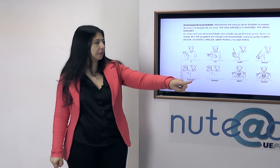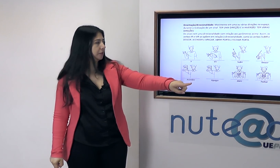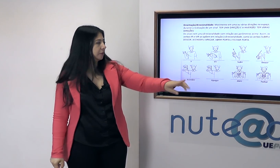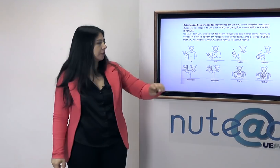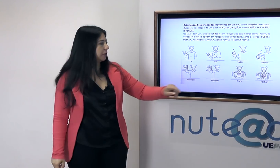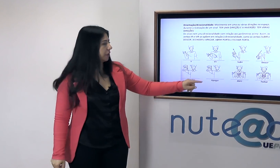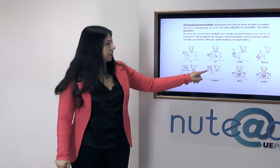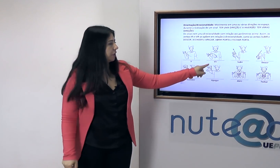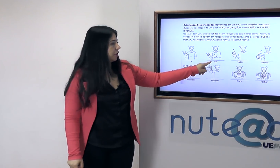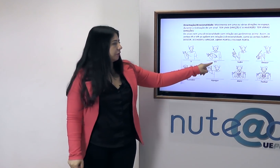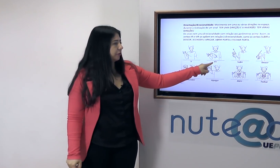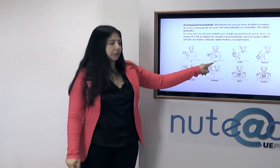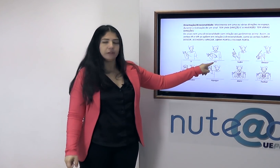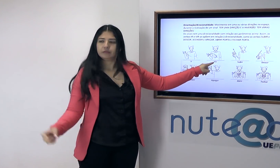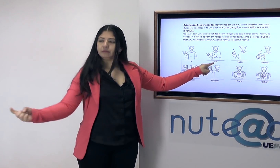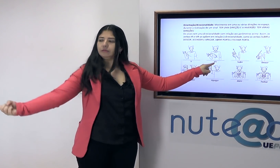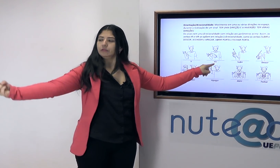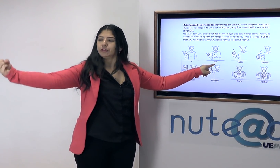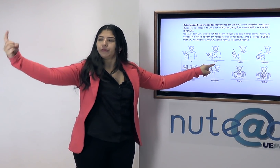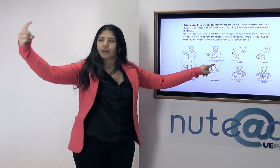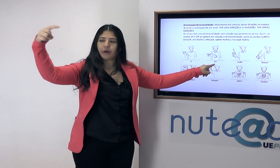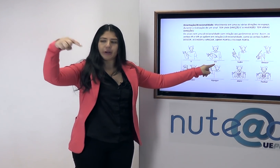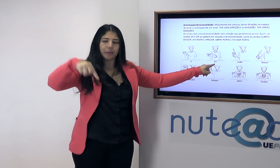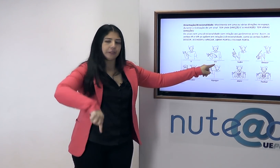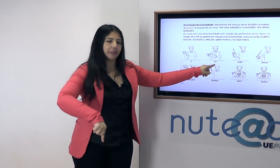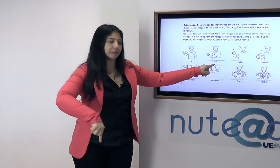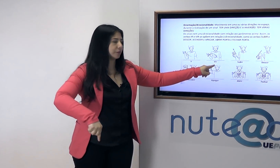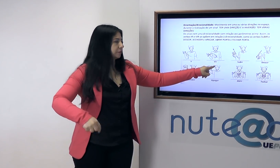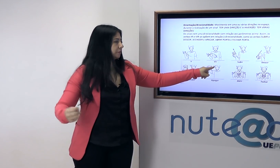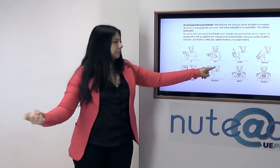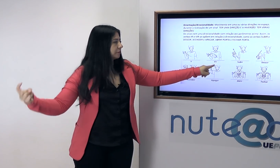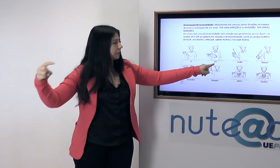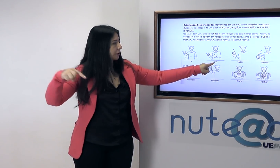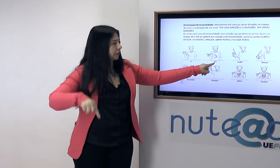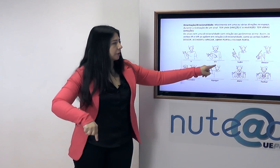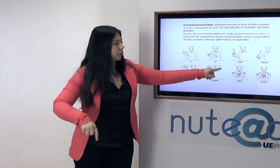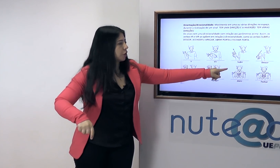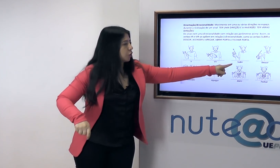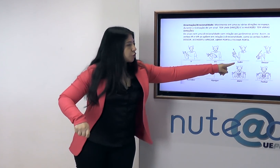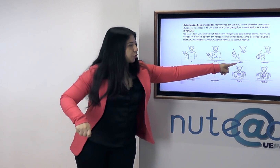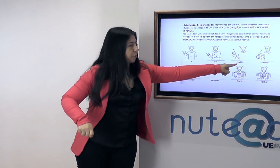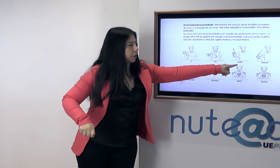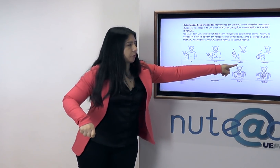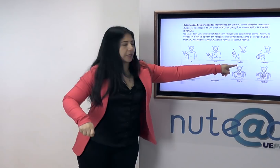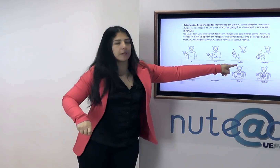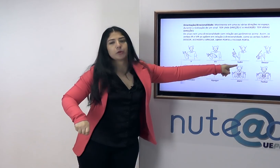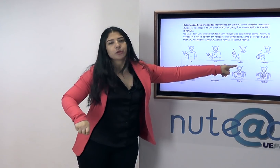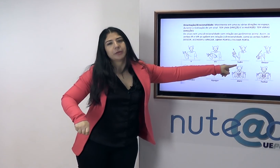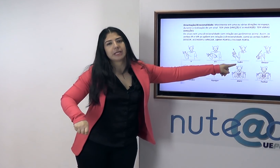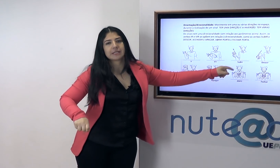Ir. Vir, de fora para dentro. Tá? Subir, por exemplo, subir a